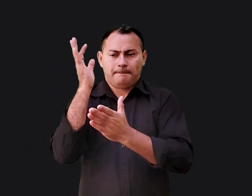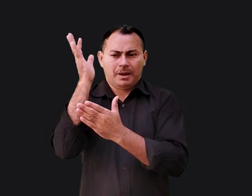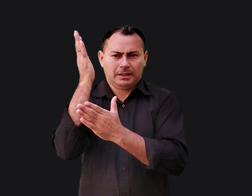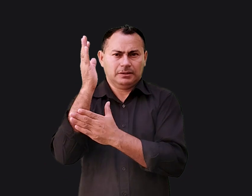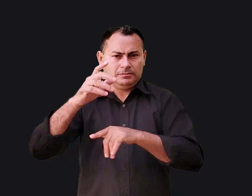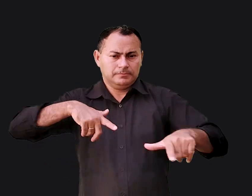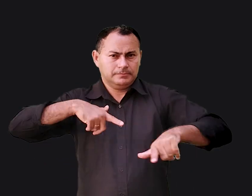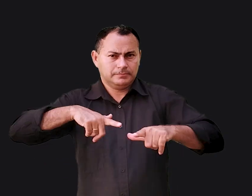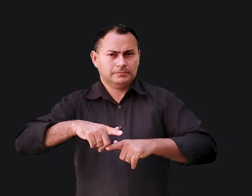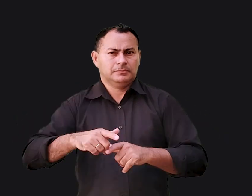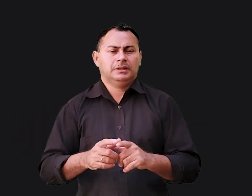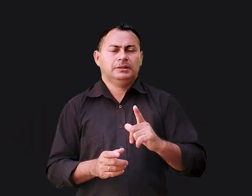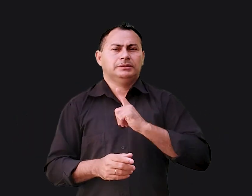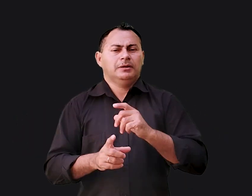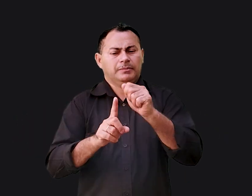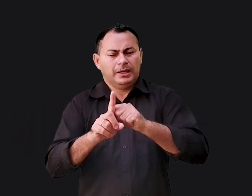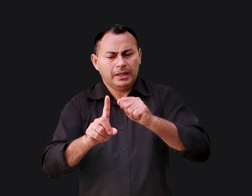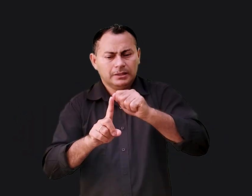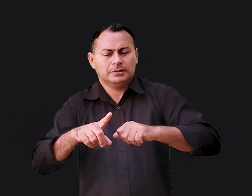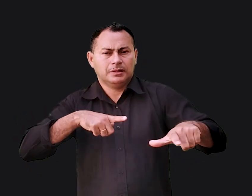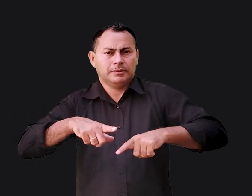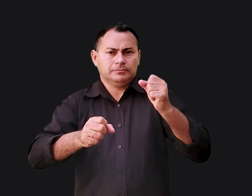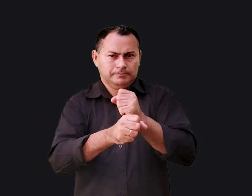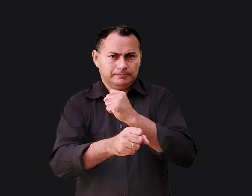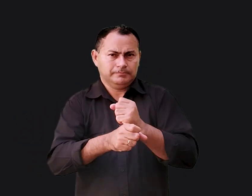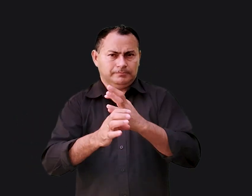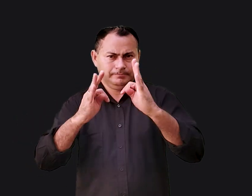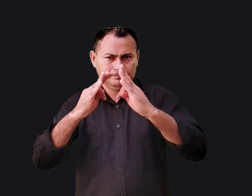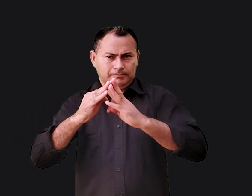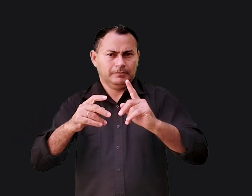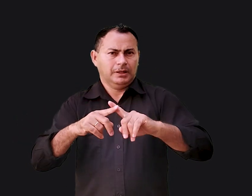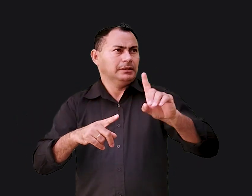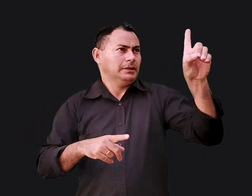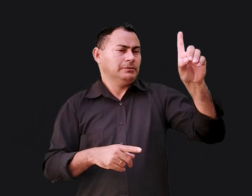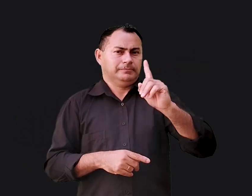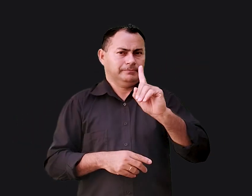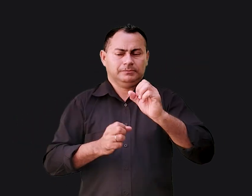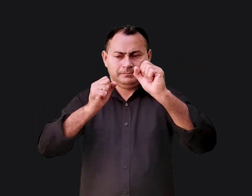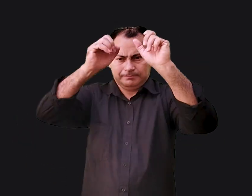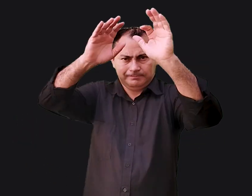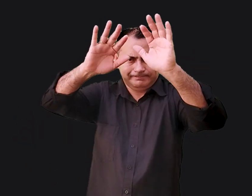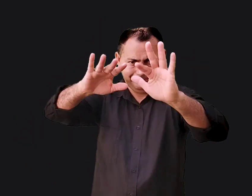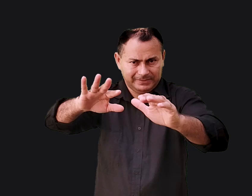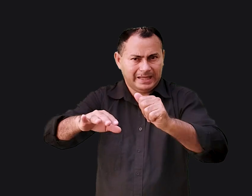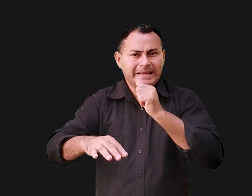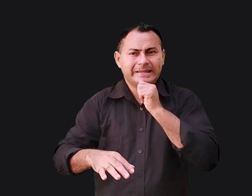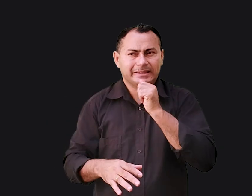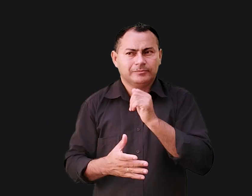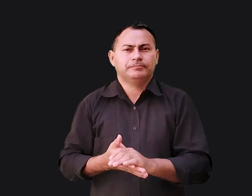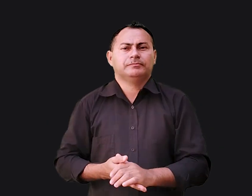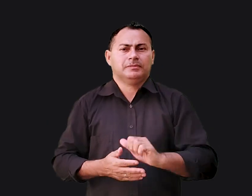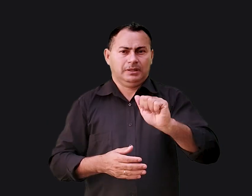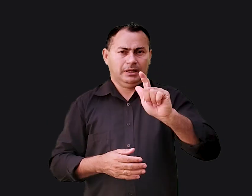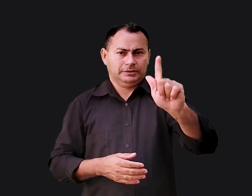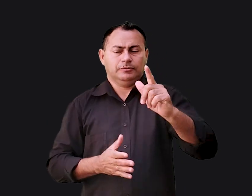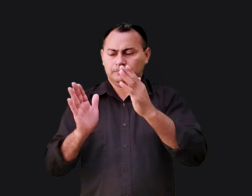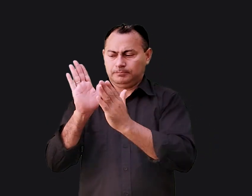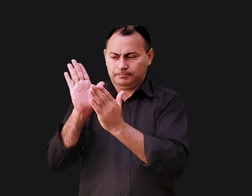e estavam trabalhando havia meses na reconstrução, mas Deus não os tinha abençoado. Ageu tinha prometido